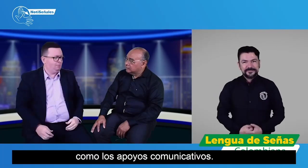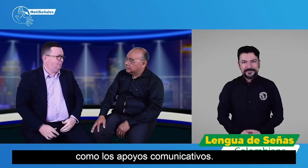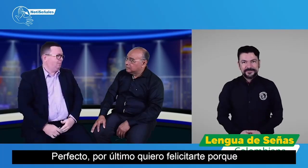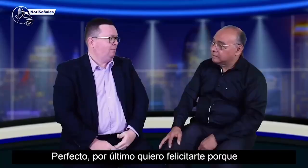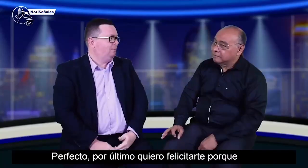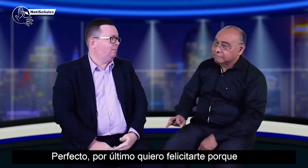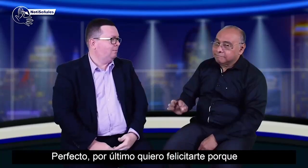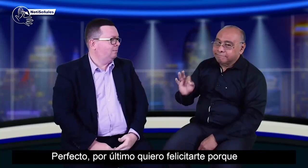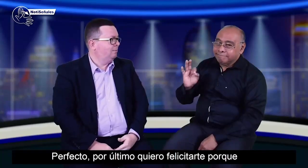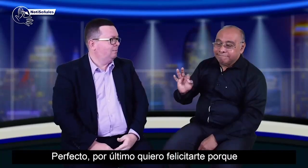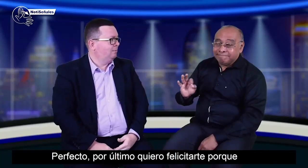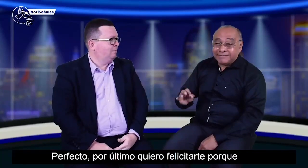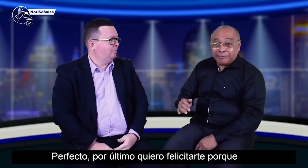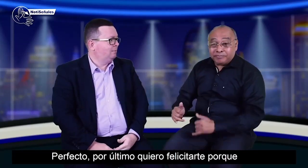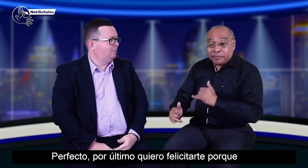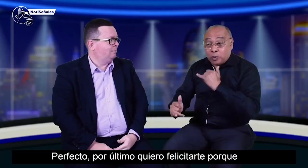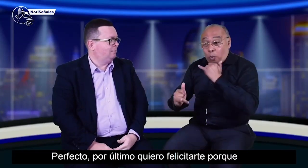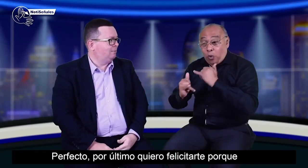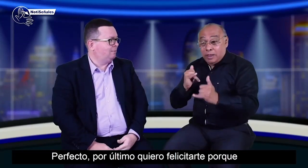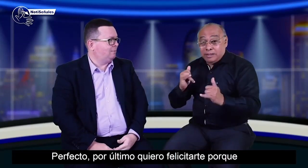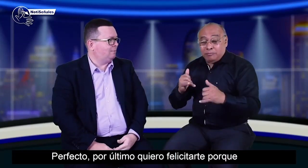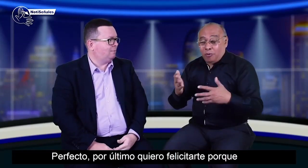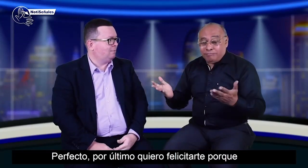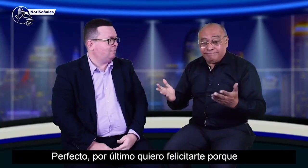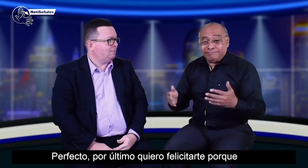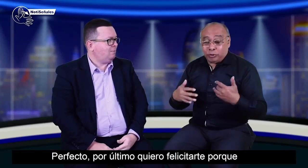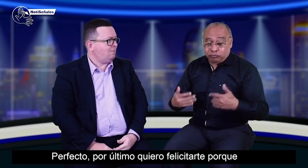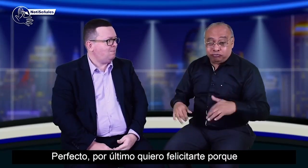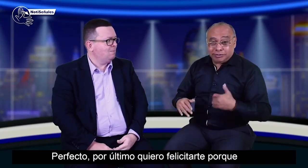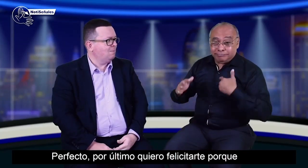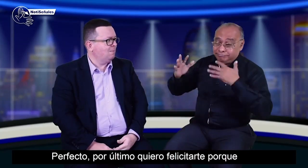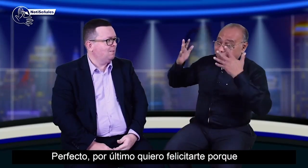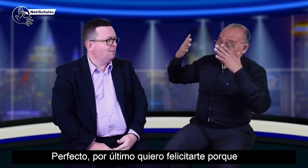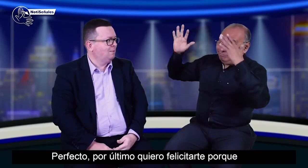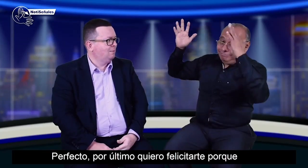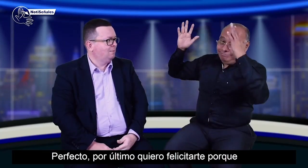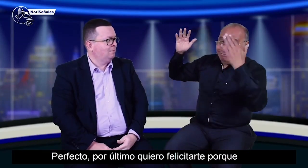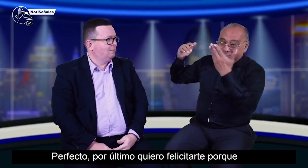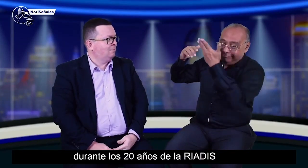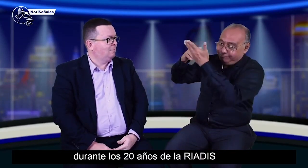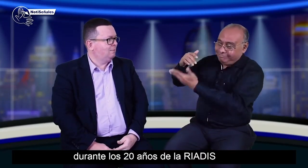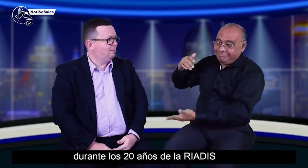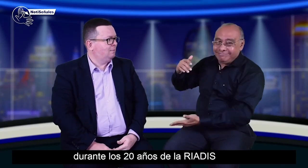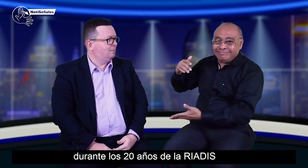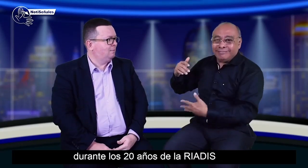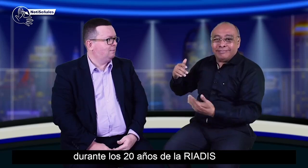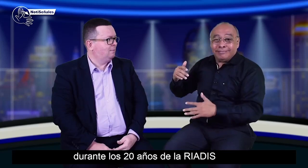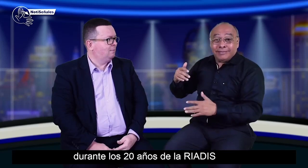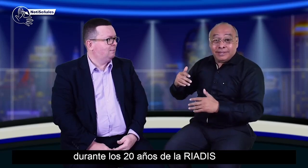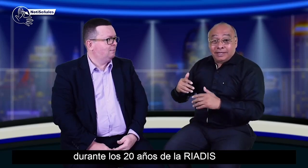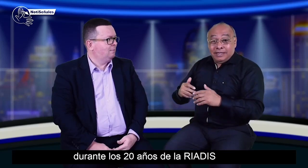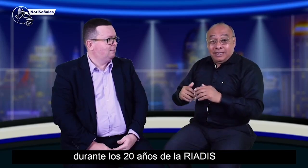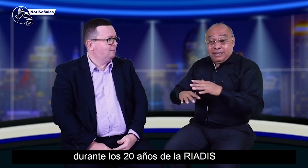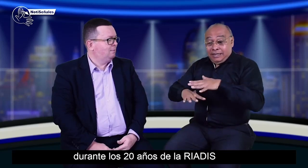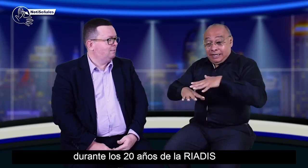Perfecto. Por último, quiero felicitarte porque durante los 20 años de la RIADIS